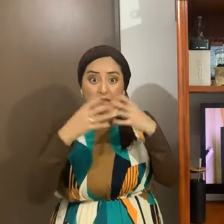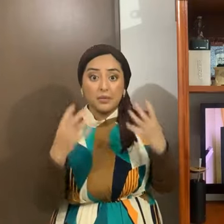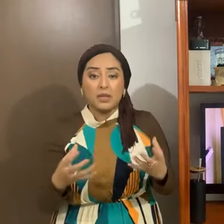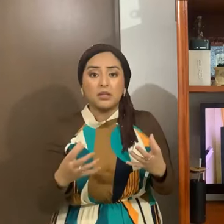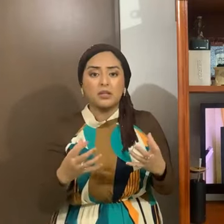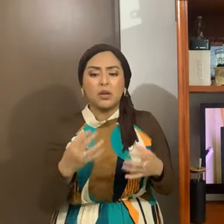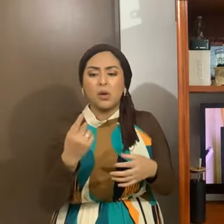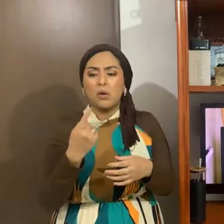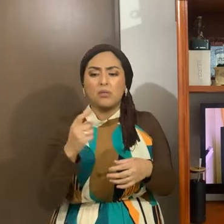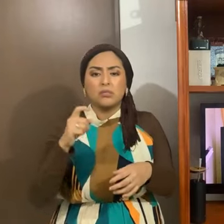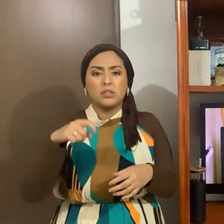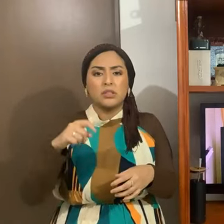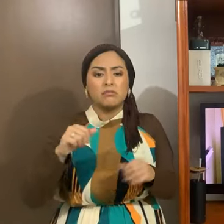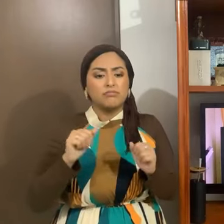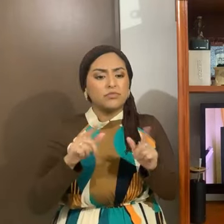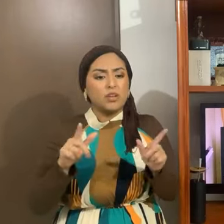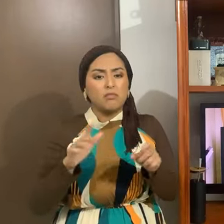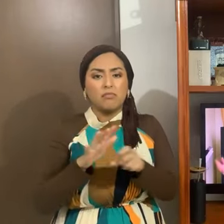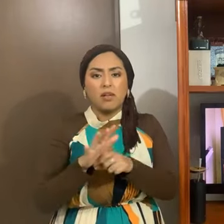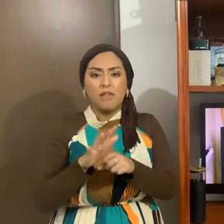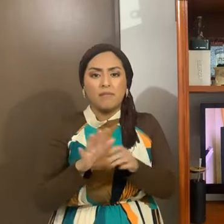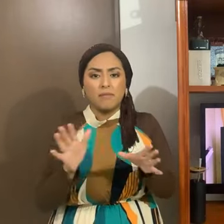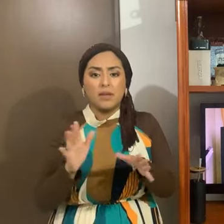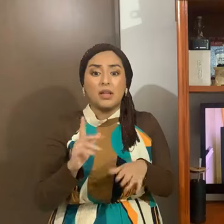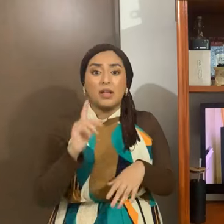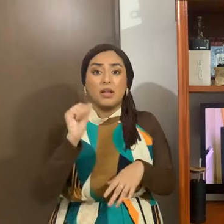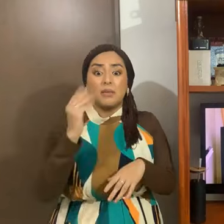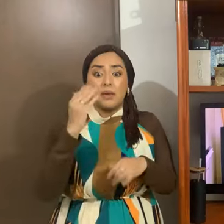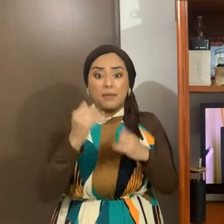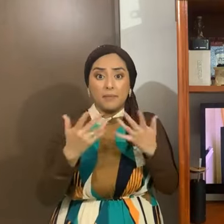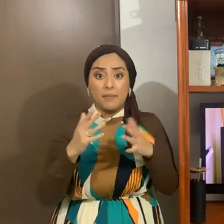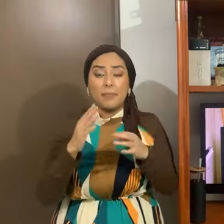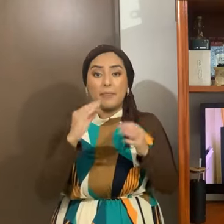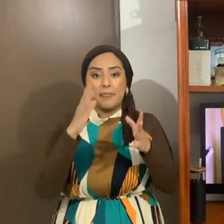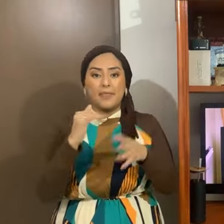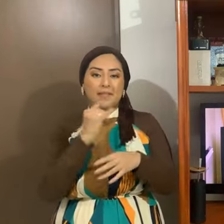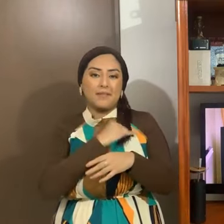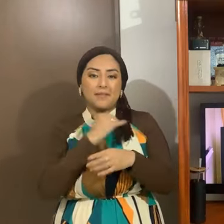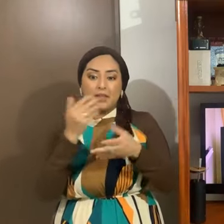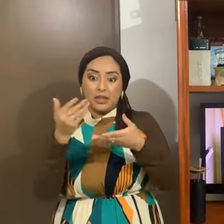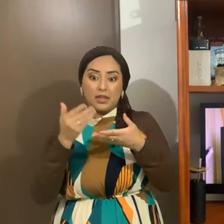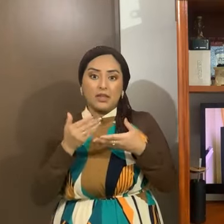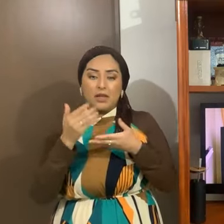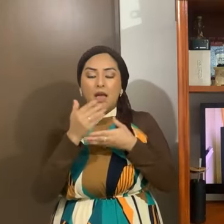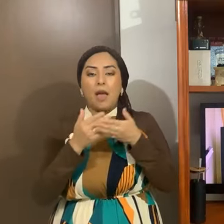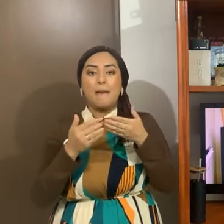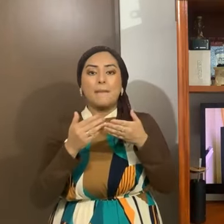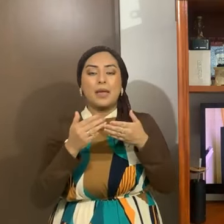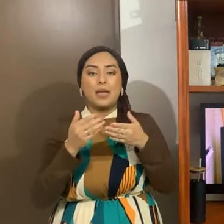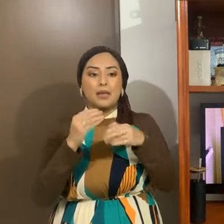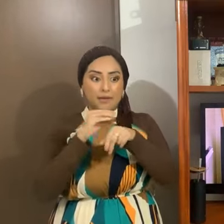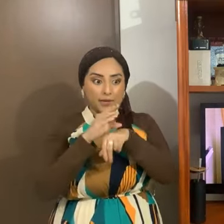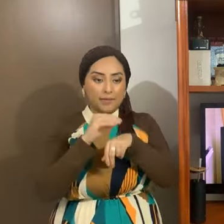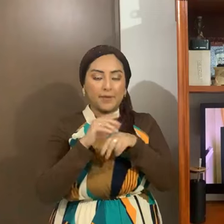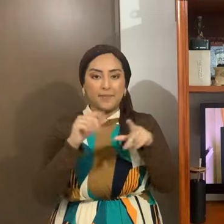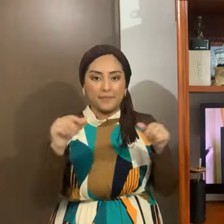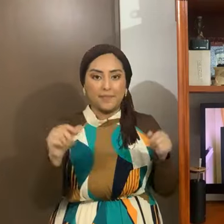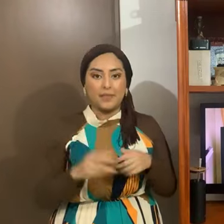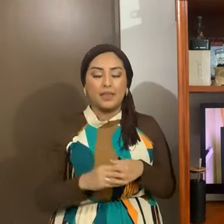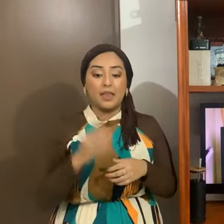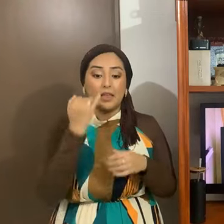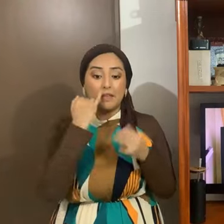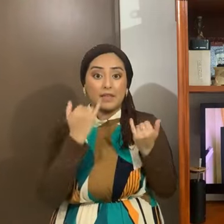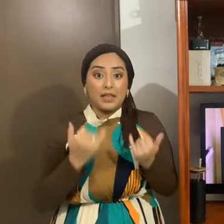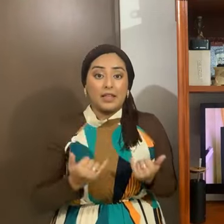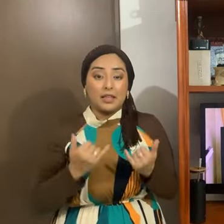Lo necesario y ya, ¿sí? Ya después de Shabbat, nuestro amado Naví nos ha dado algunos consejos, después los podemos platicar. Si en